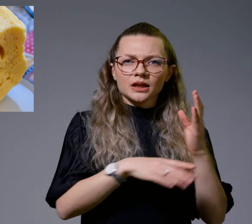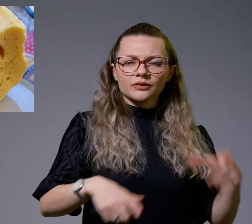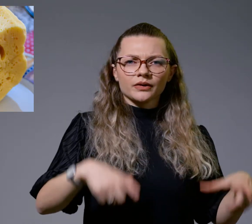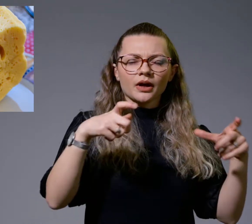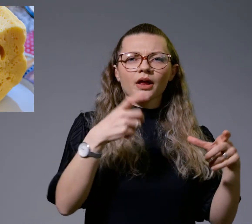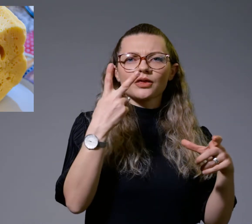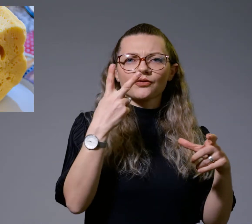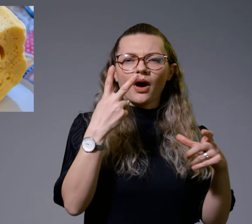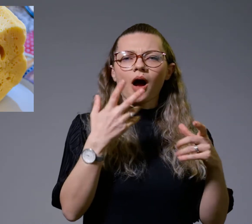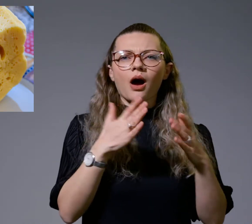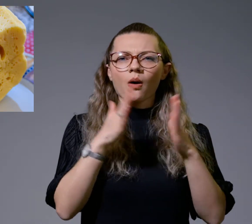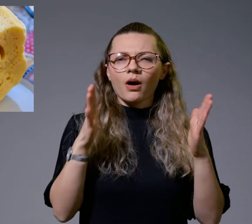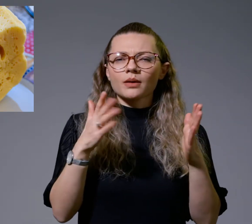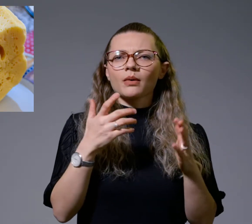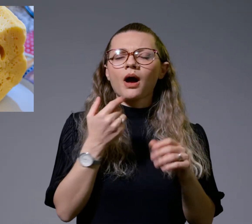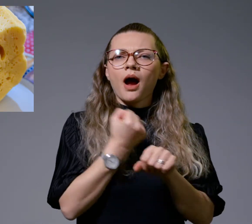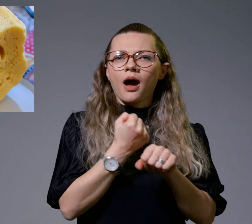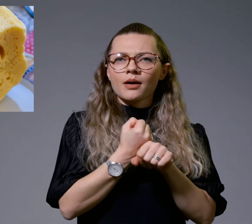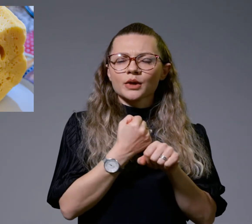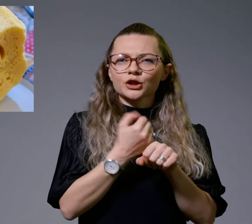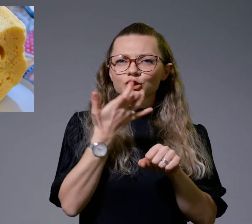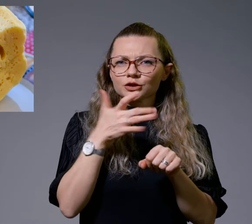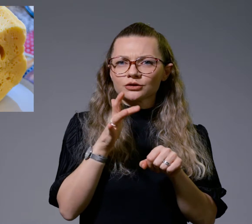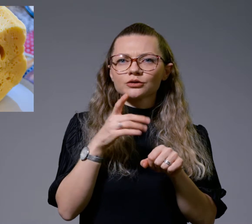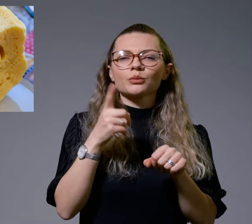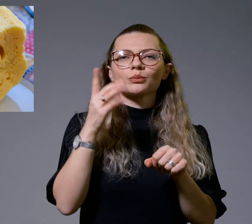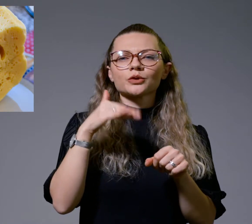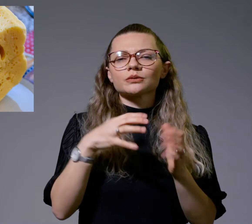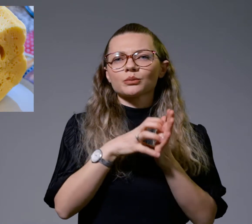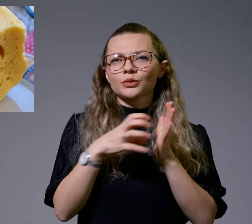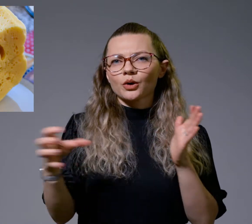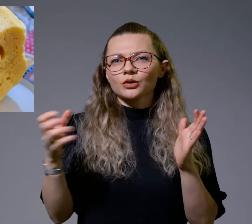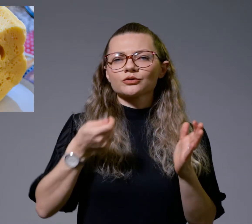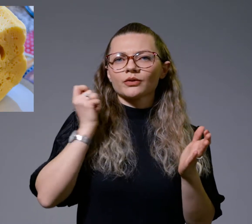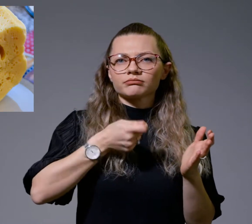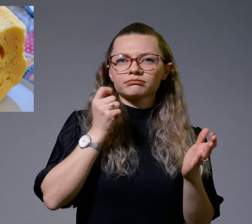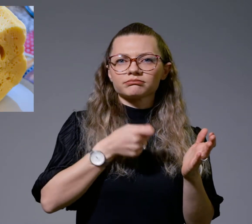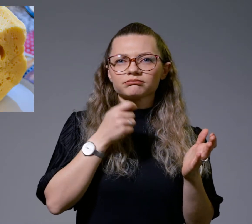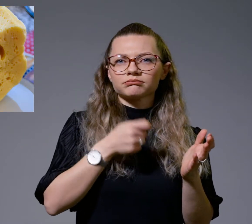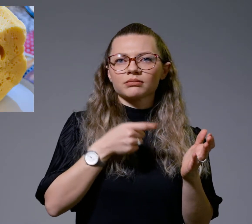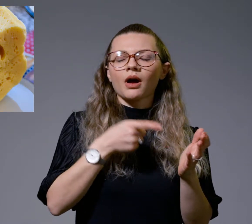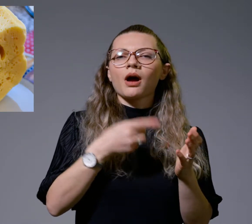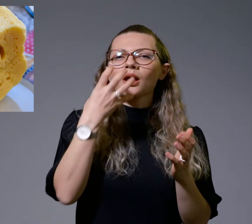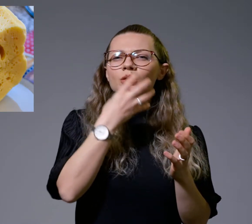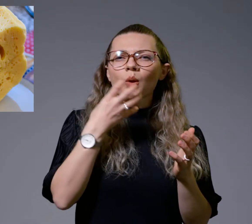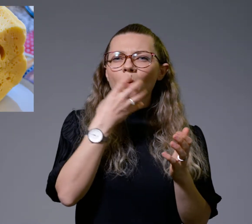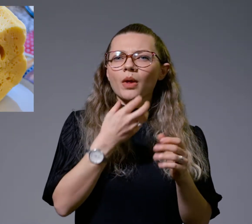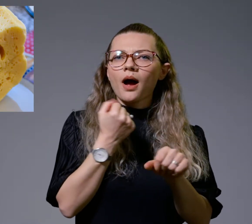поголеми жешки камења и се продолжува со биење. Поради топлината од камењата